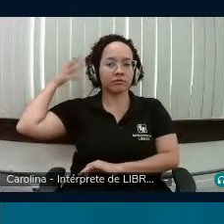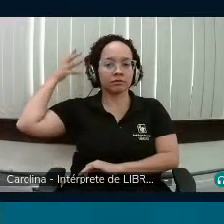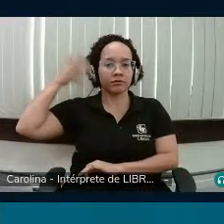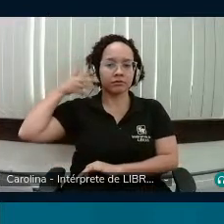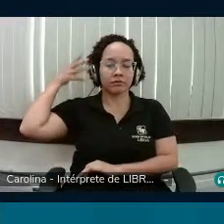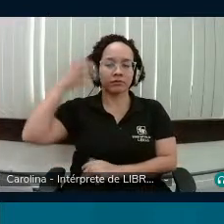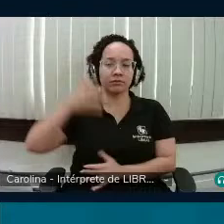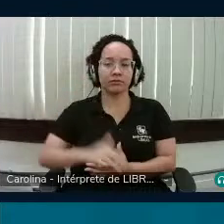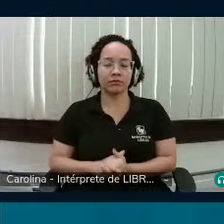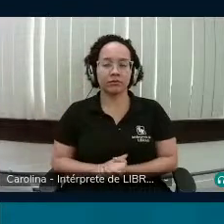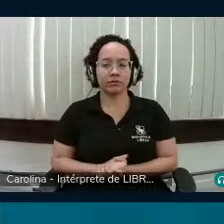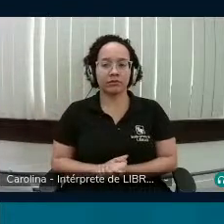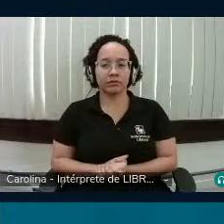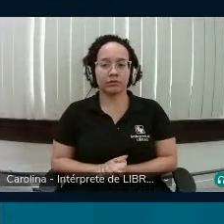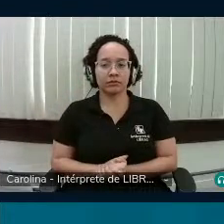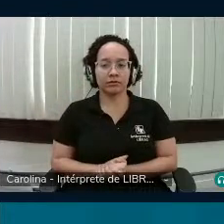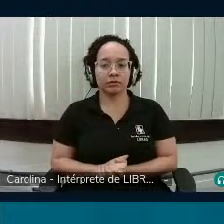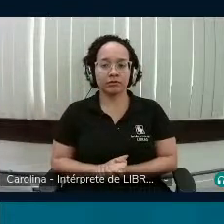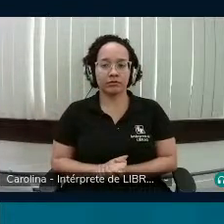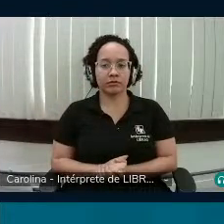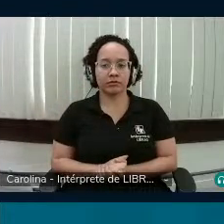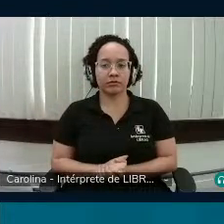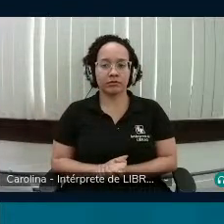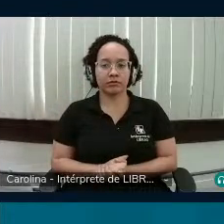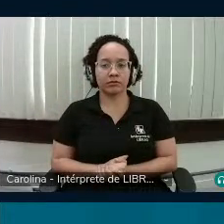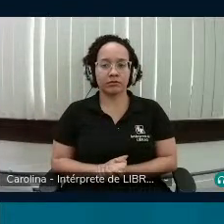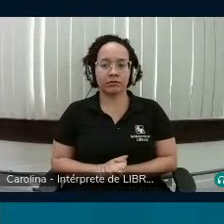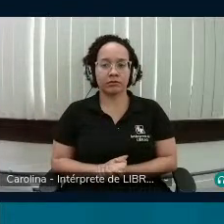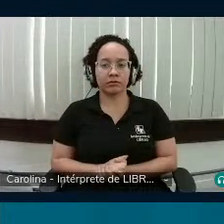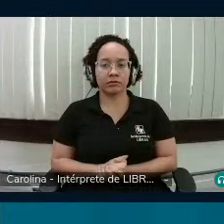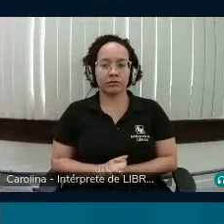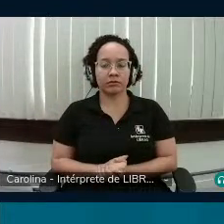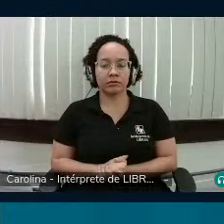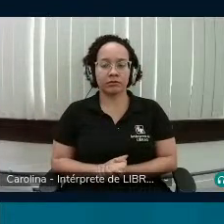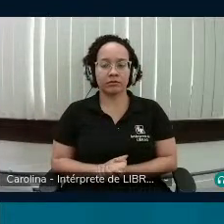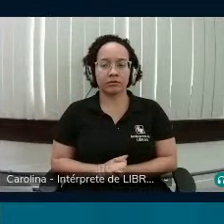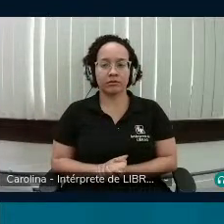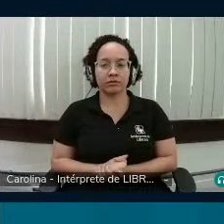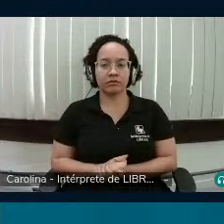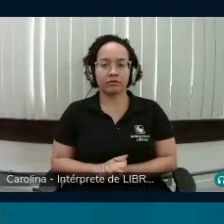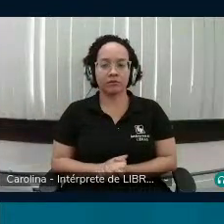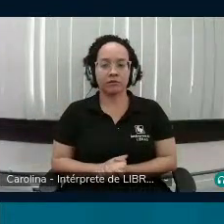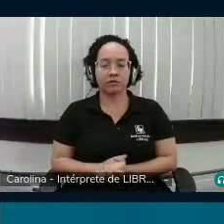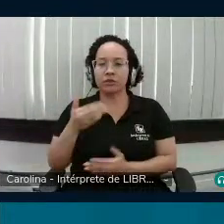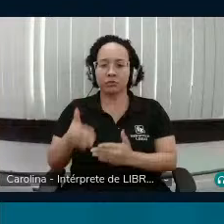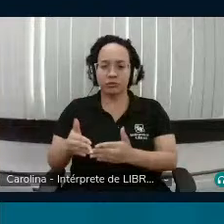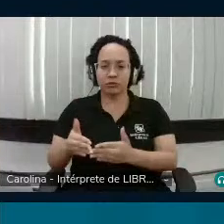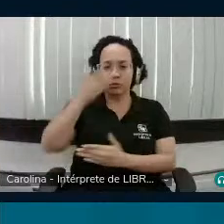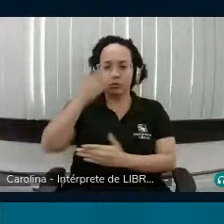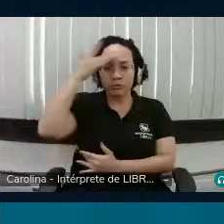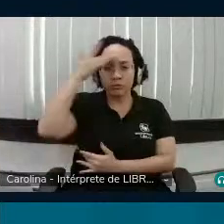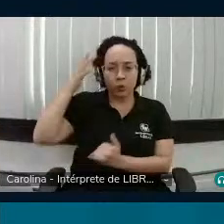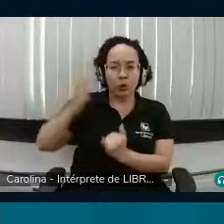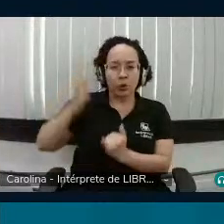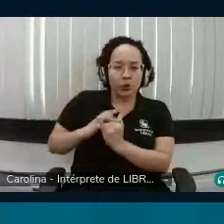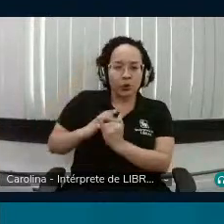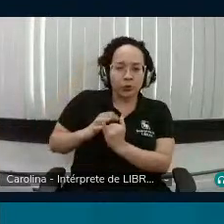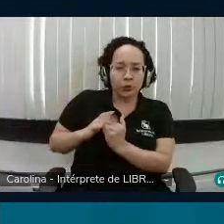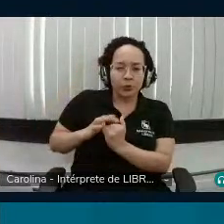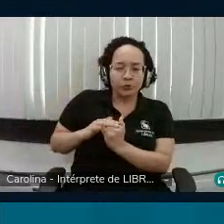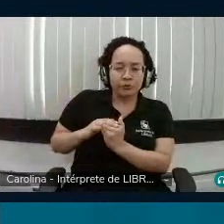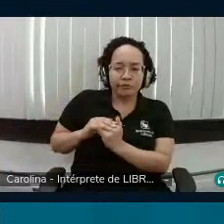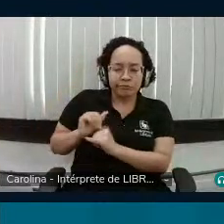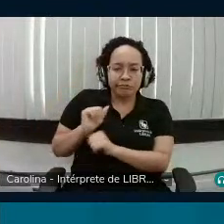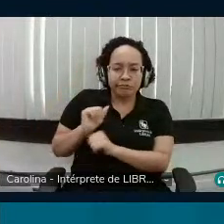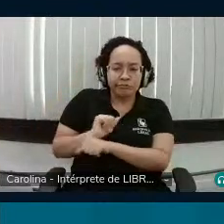Eu vou pedir a compreensão dos que nos escutam, né, no YouTube, para aguardar só